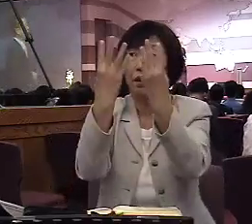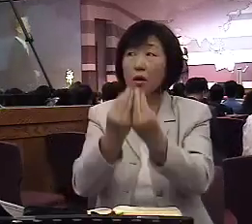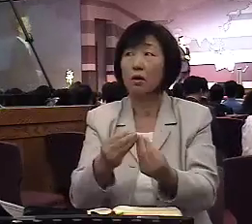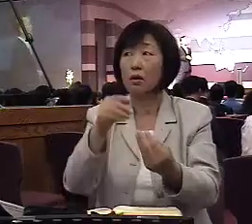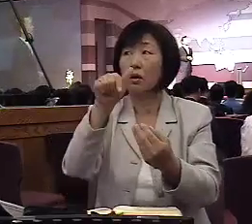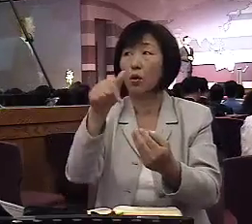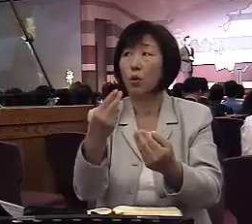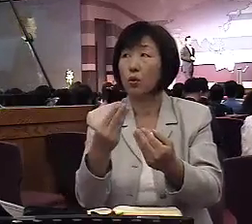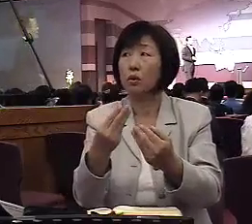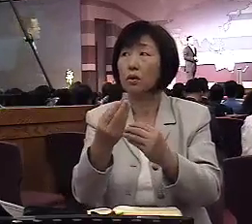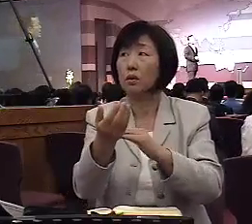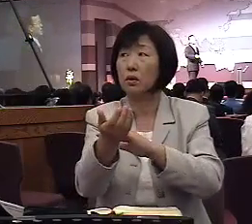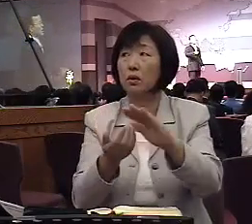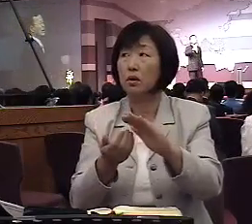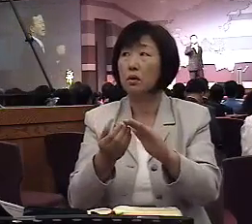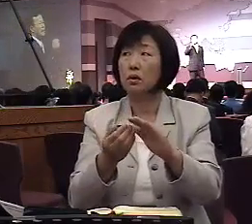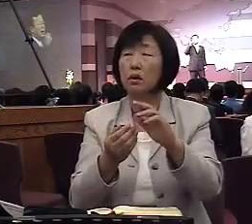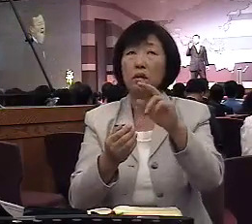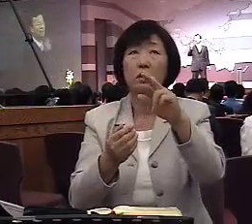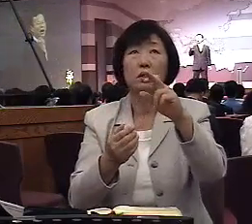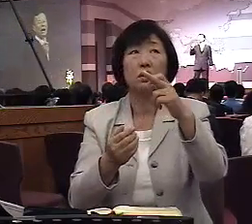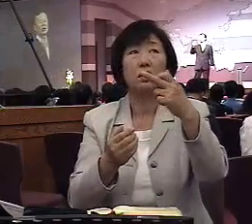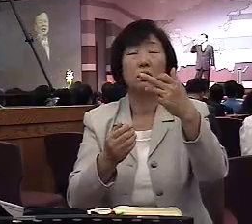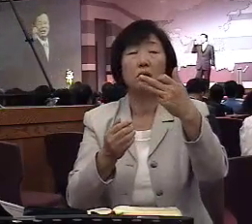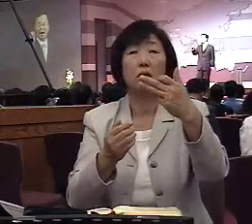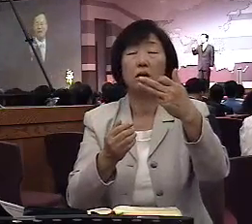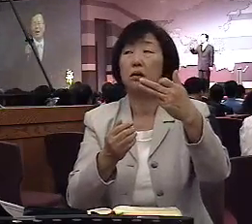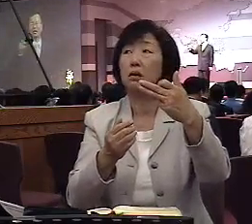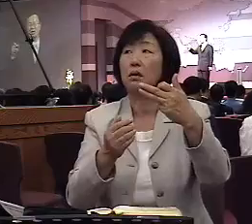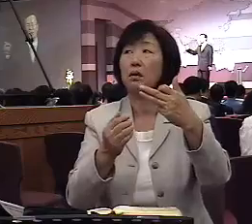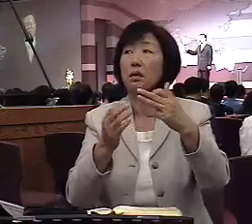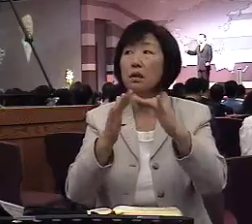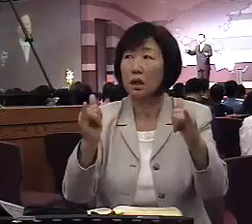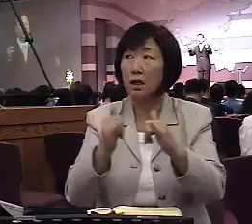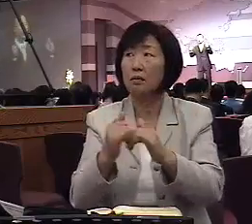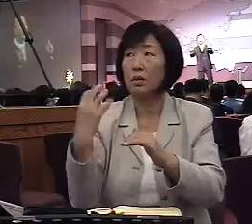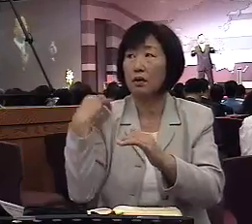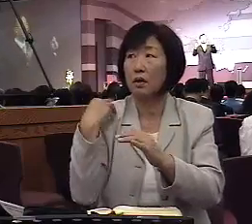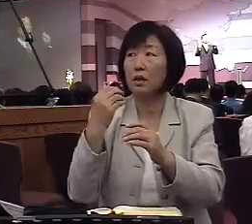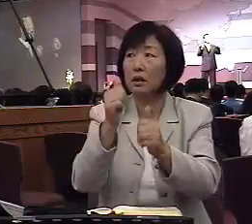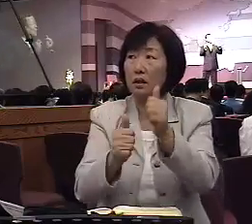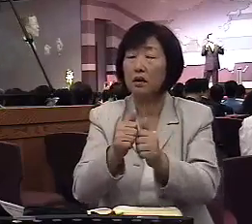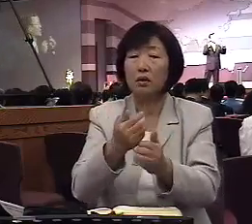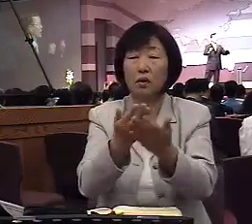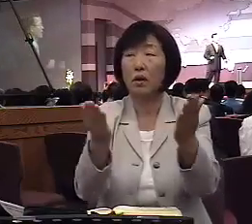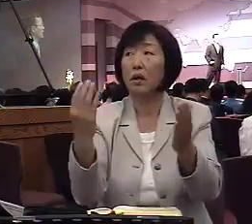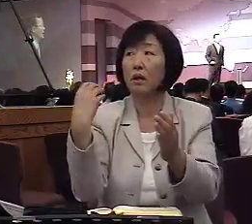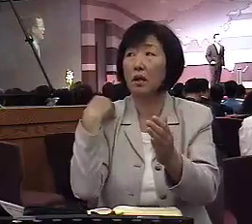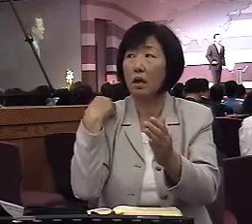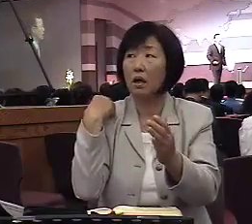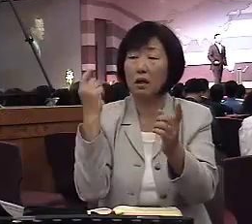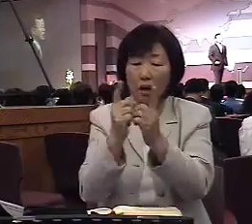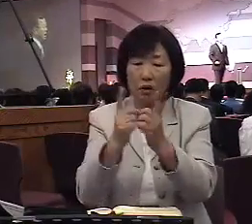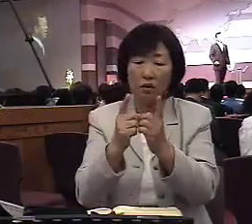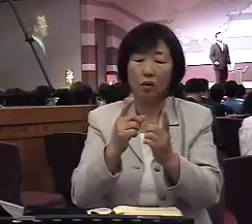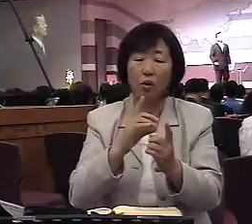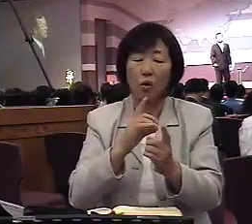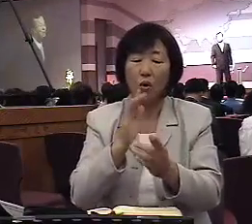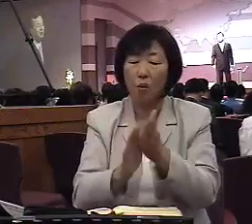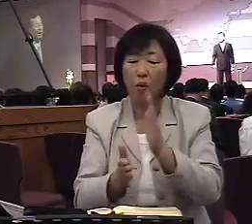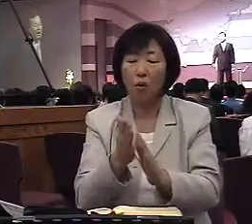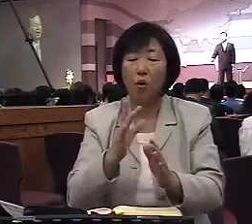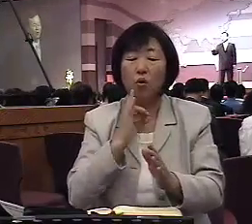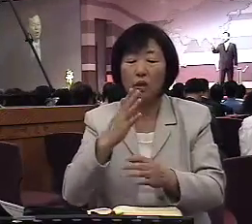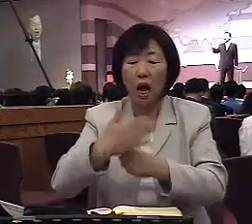10장 13절에 보니까 사람이 감당할 시험 밖에는 너희에게 당한 것이 없나니 오직